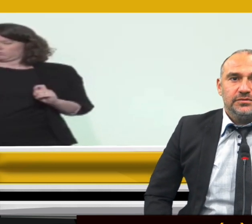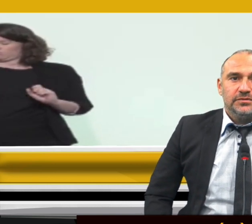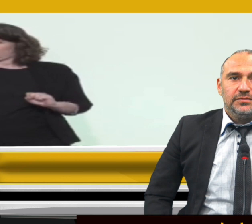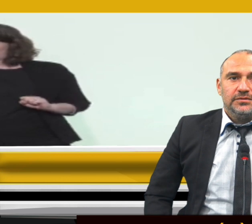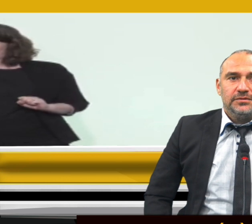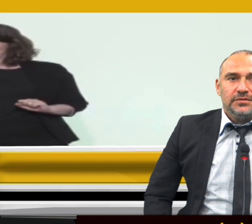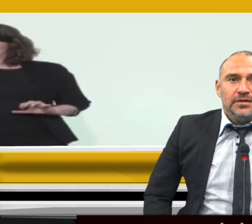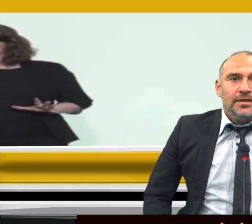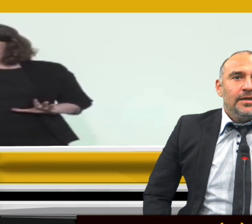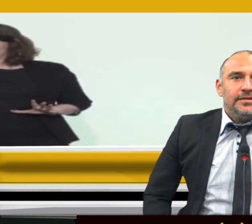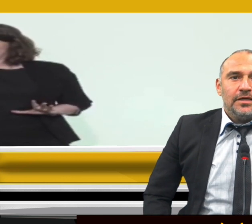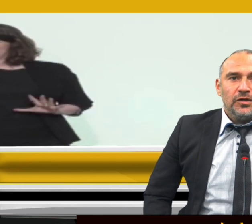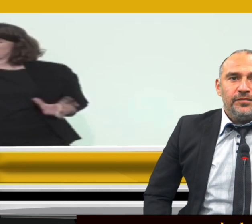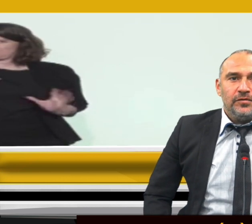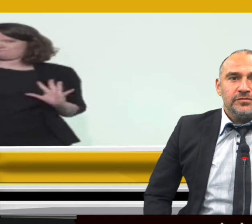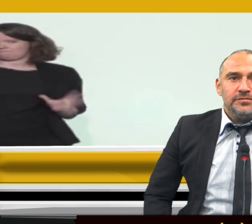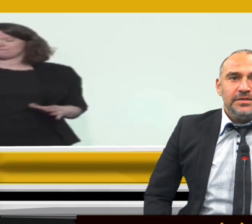plus.